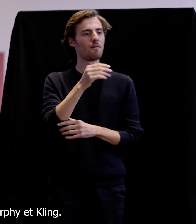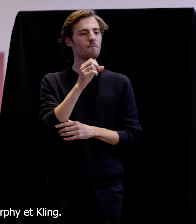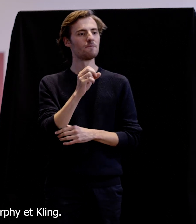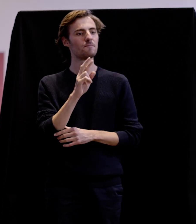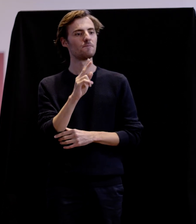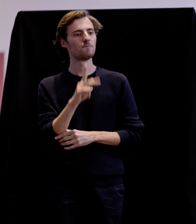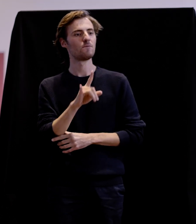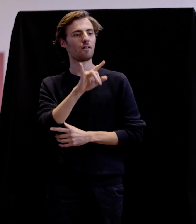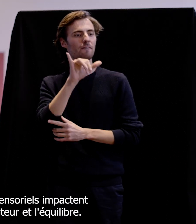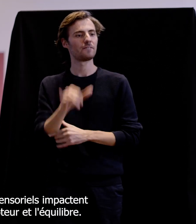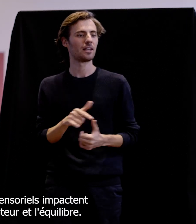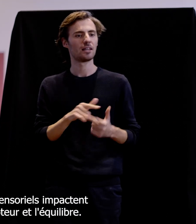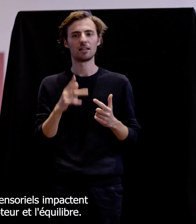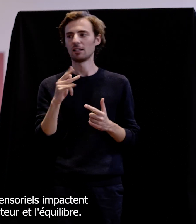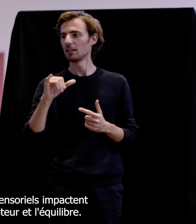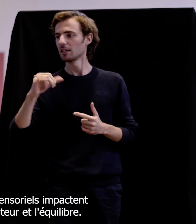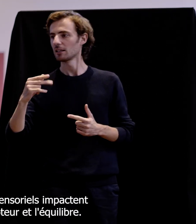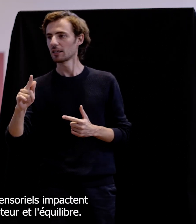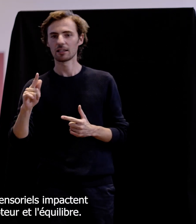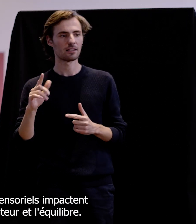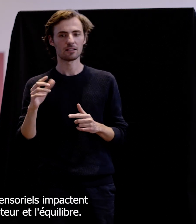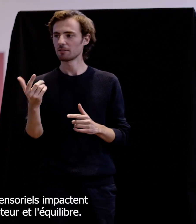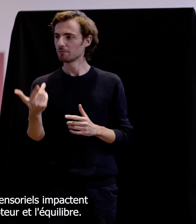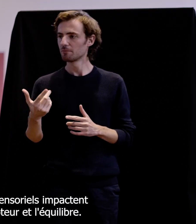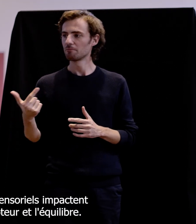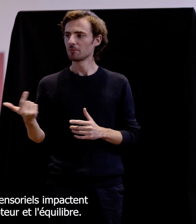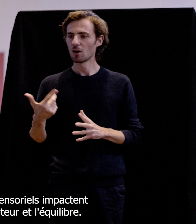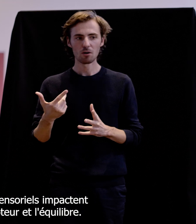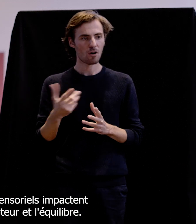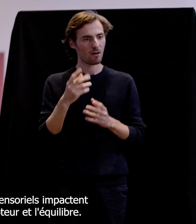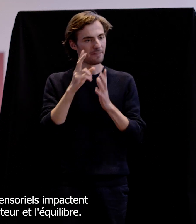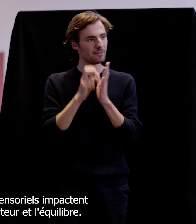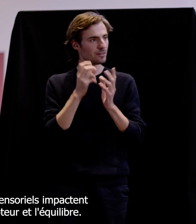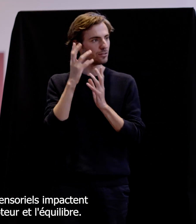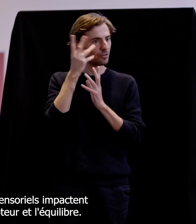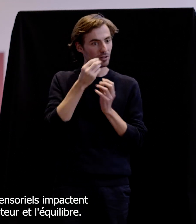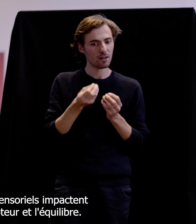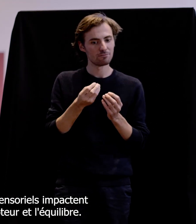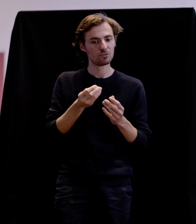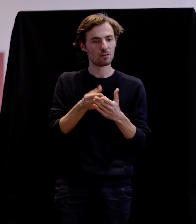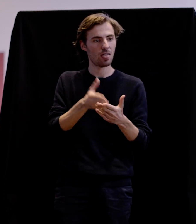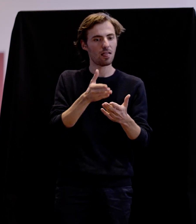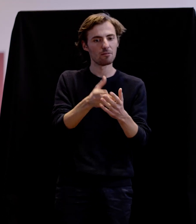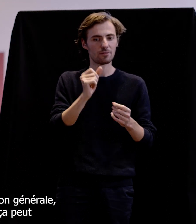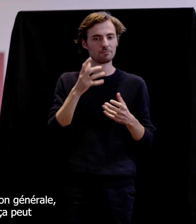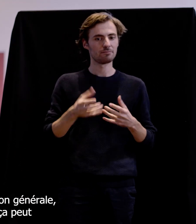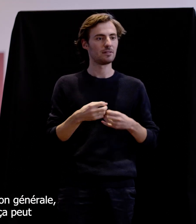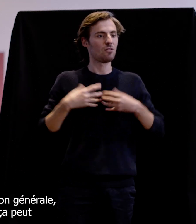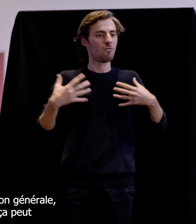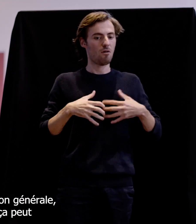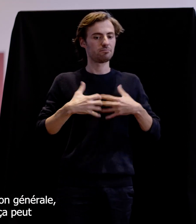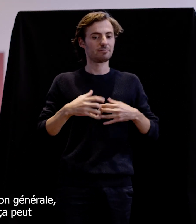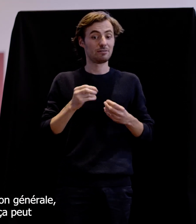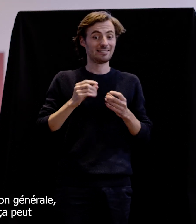Kling. Comment les déficits sensoriels impactent le développement moteur et l'équilibre. Donc,